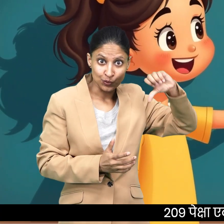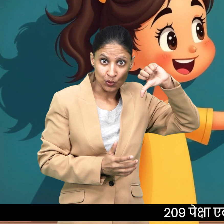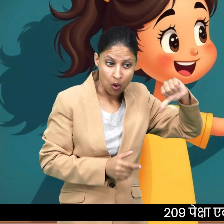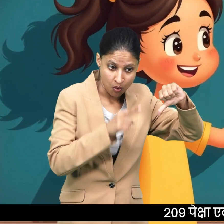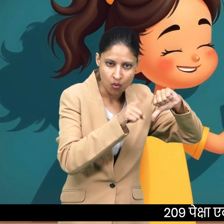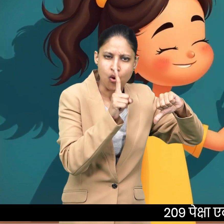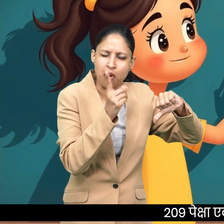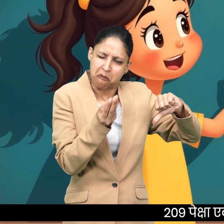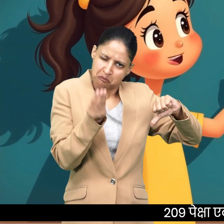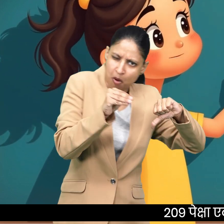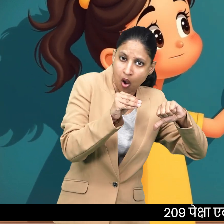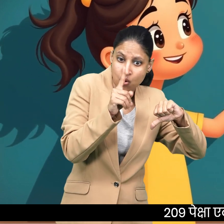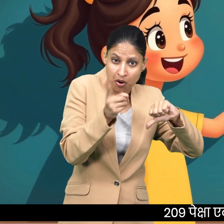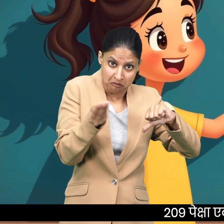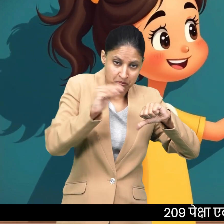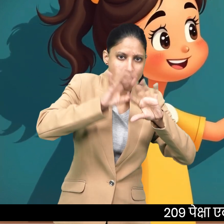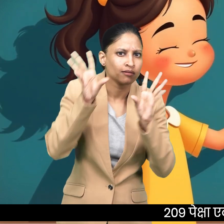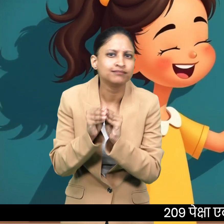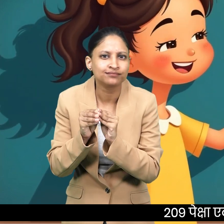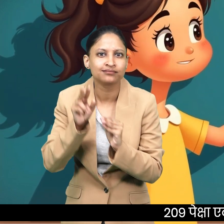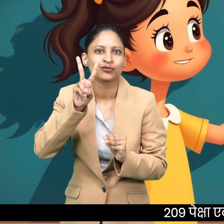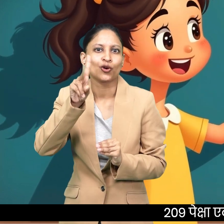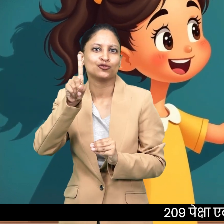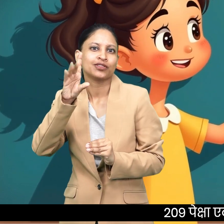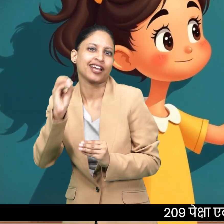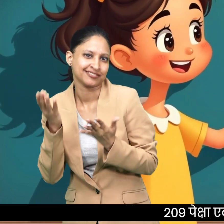209 पेक्षा एक जास्त म्हणजे 210.